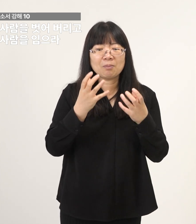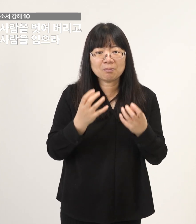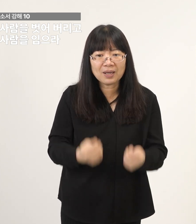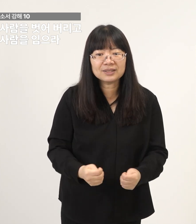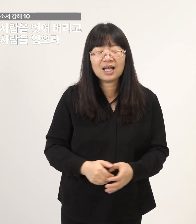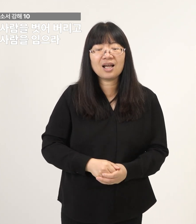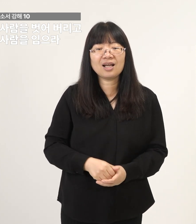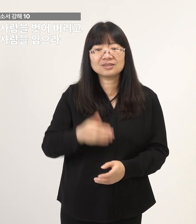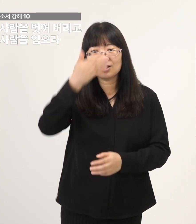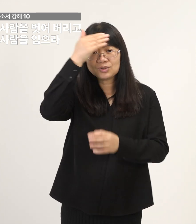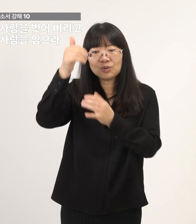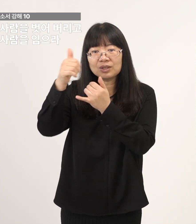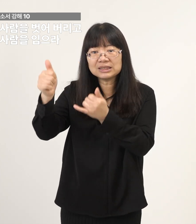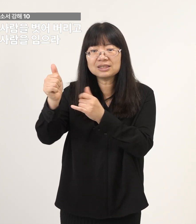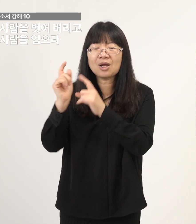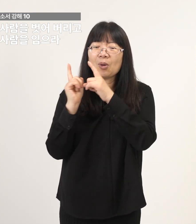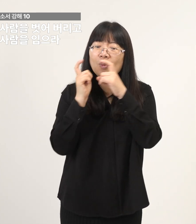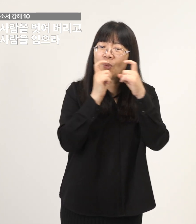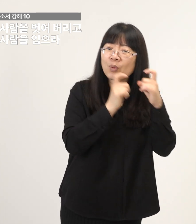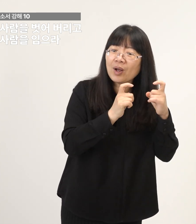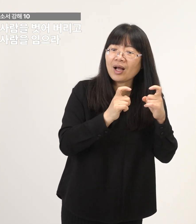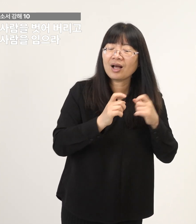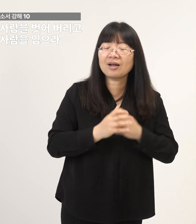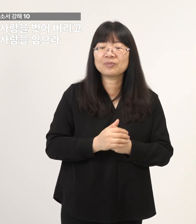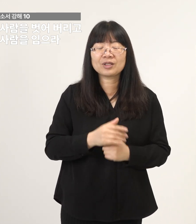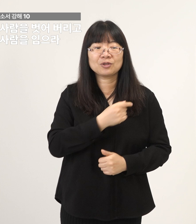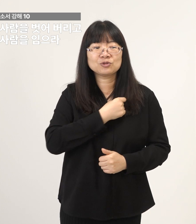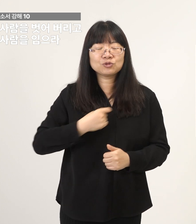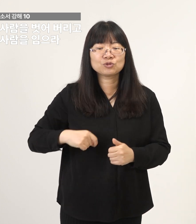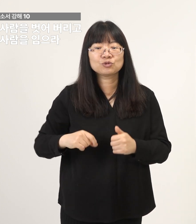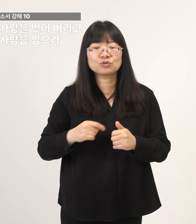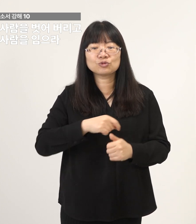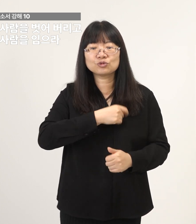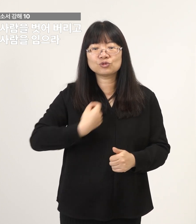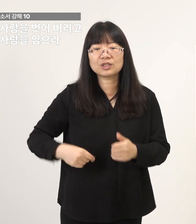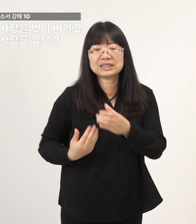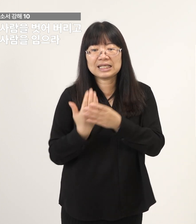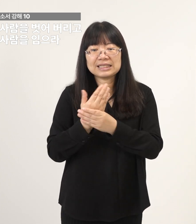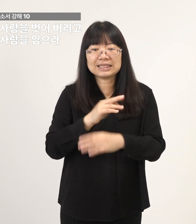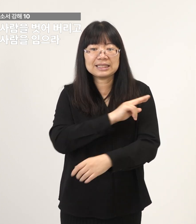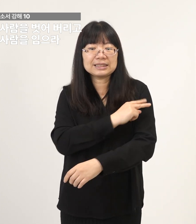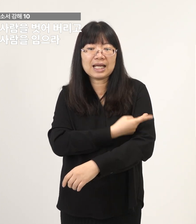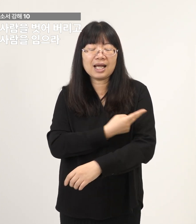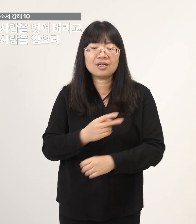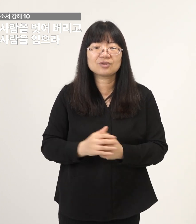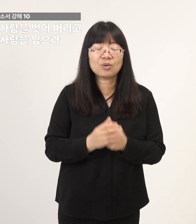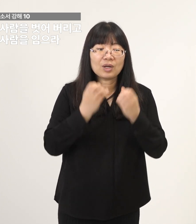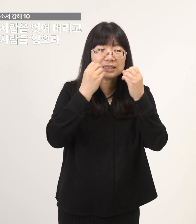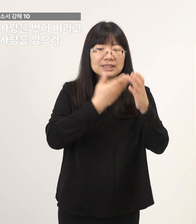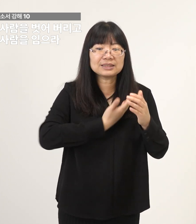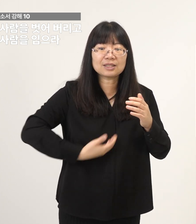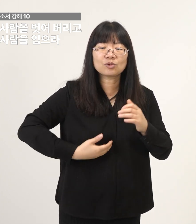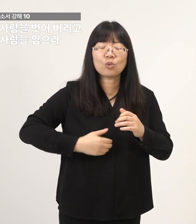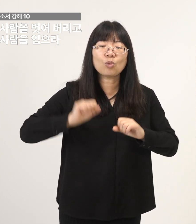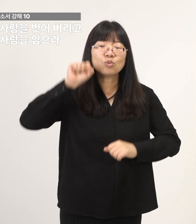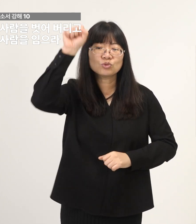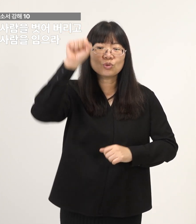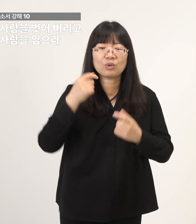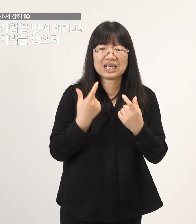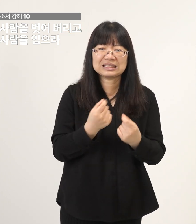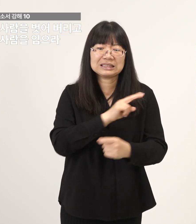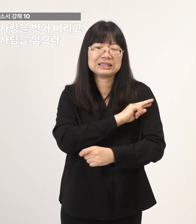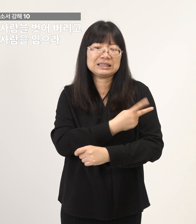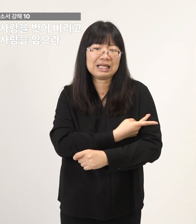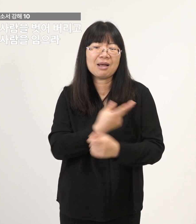유사한 청년들을 미혹하는 중국발 이단들 또 신사도 운동 이런 것들이 많은지